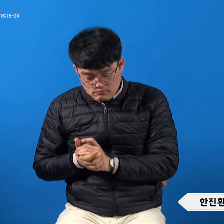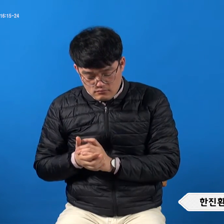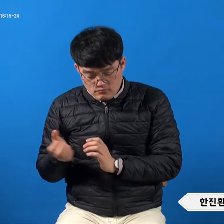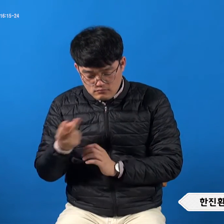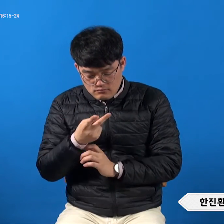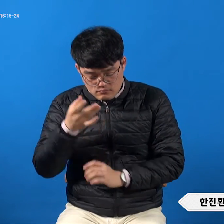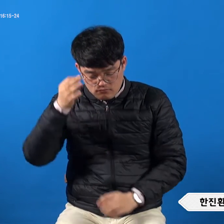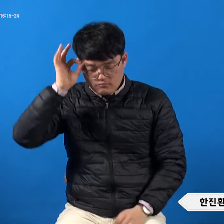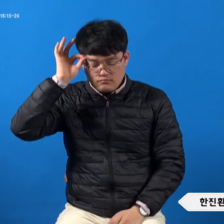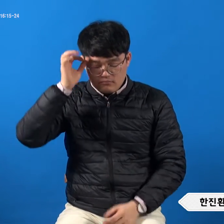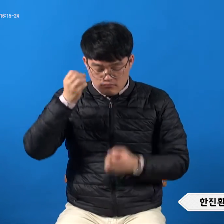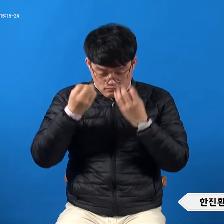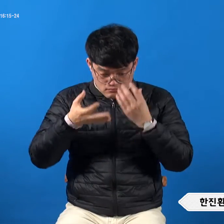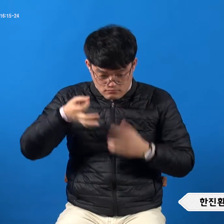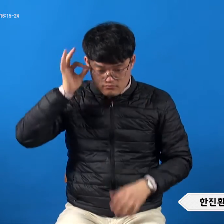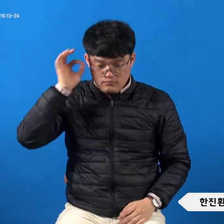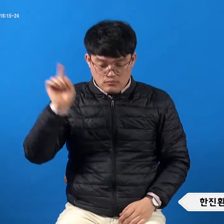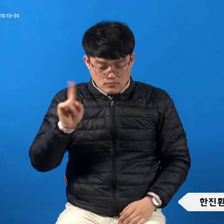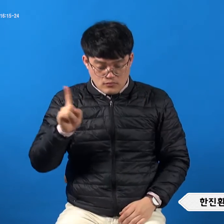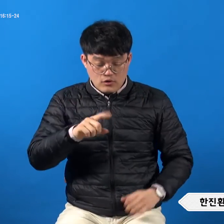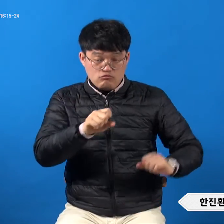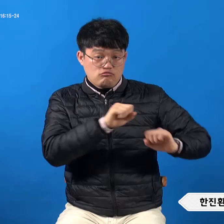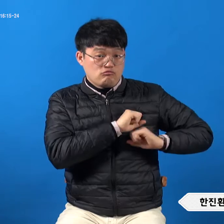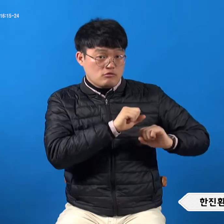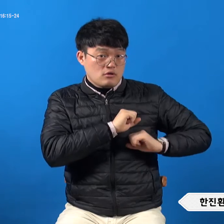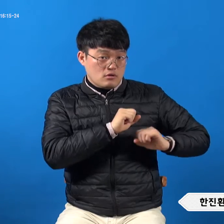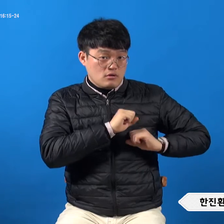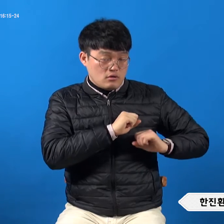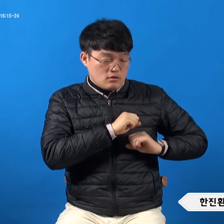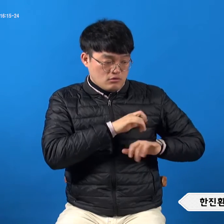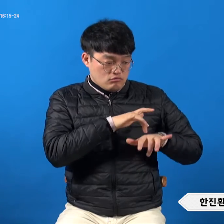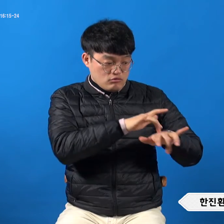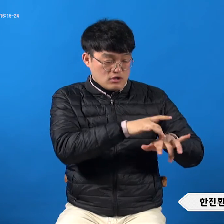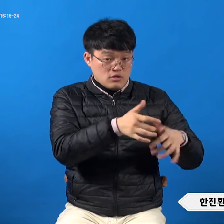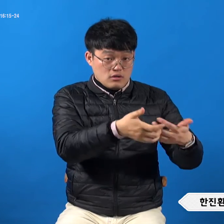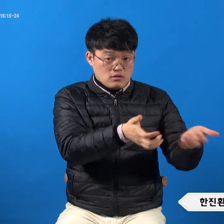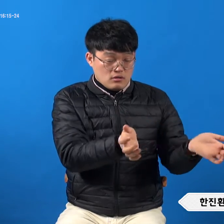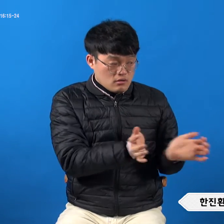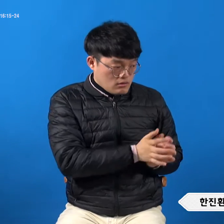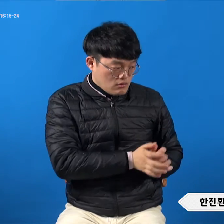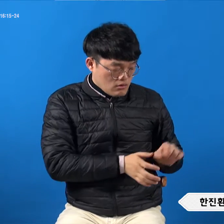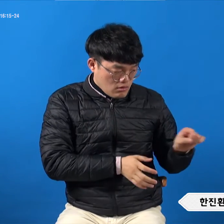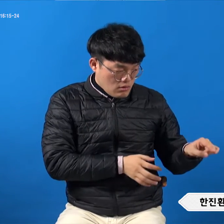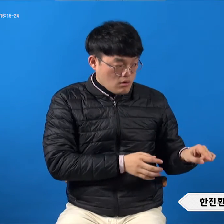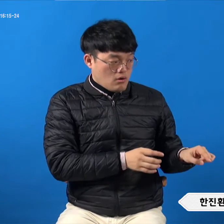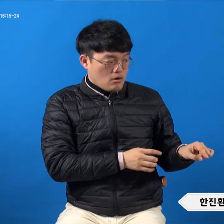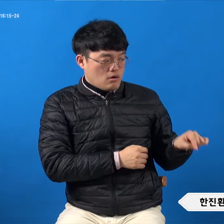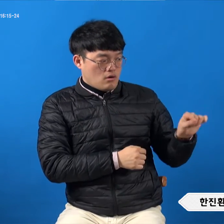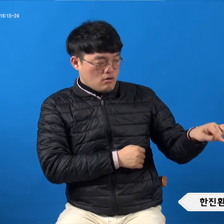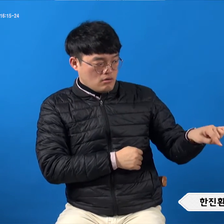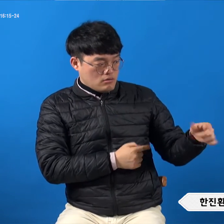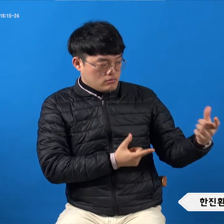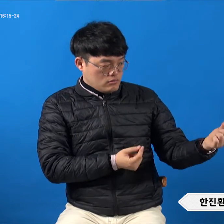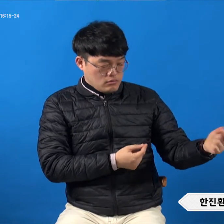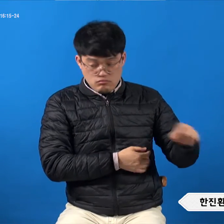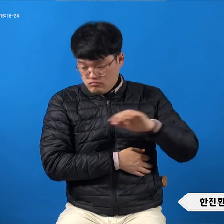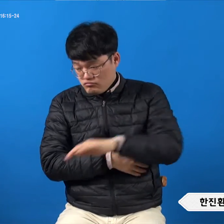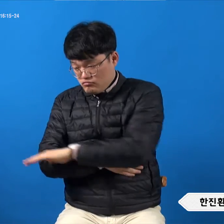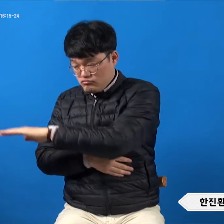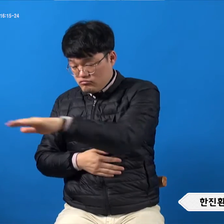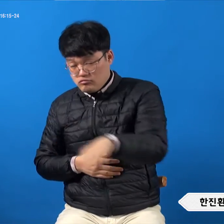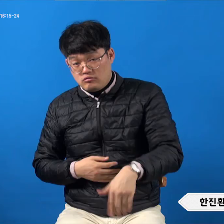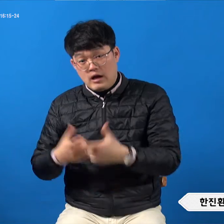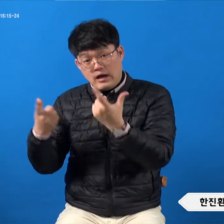새삼 깨닫게 된 것이 군대 귀신이라는 말이 우리에게도 그런 동력자가